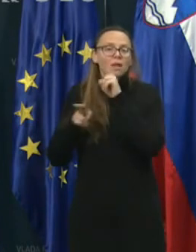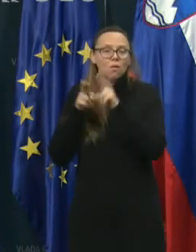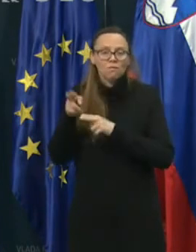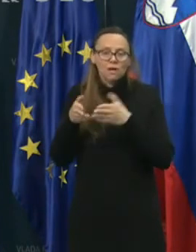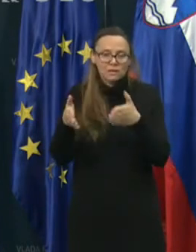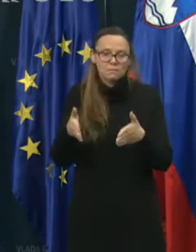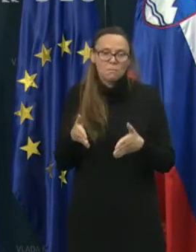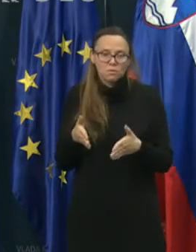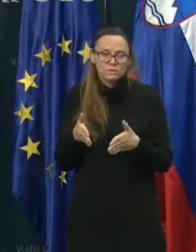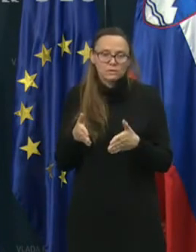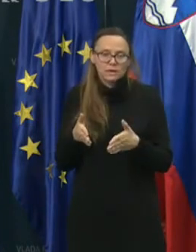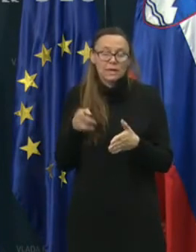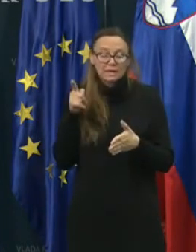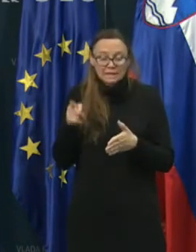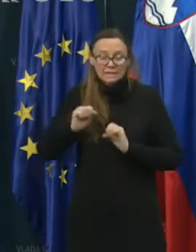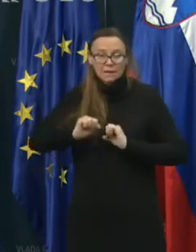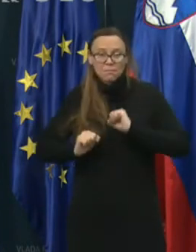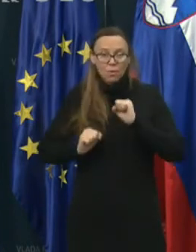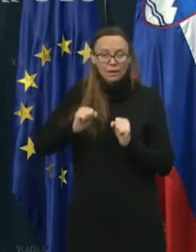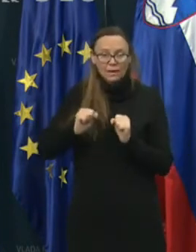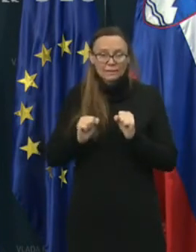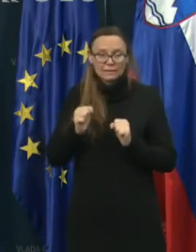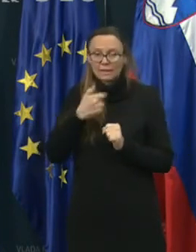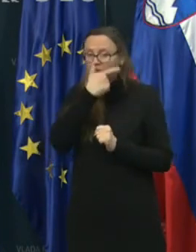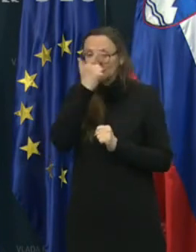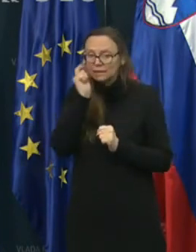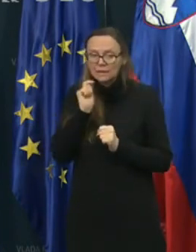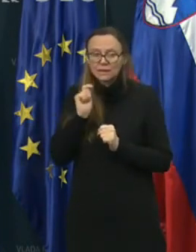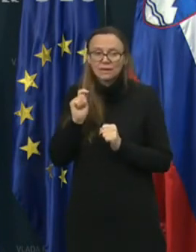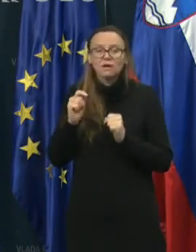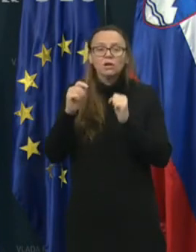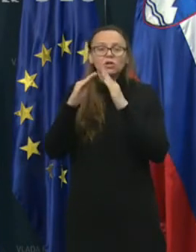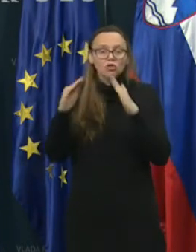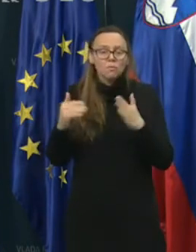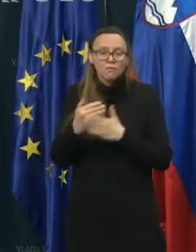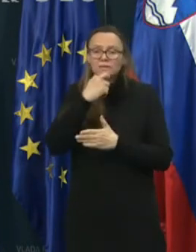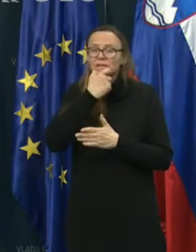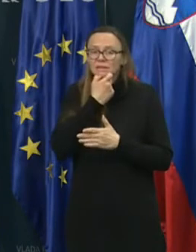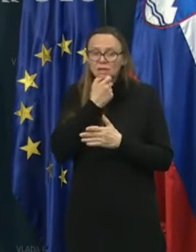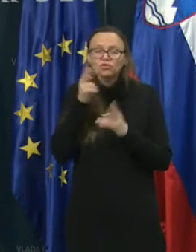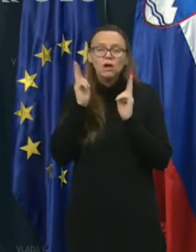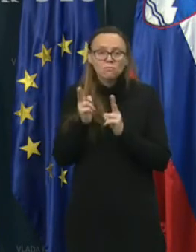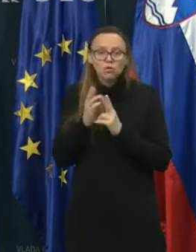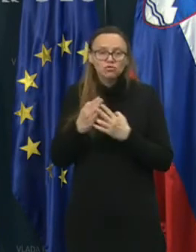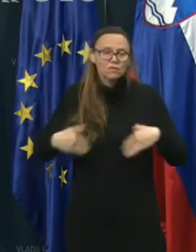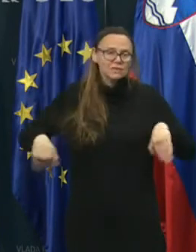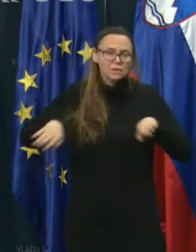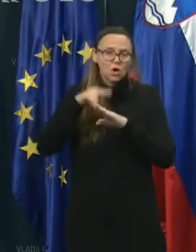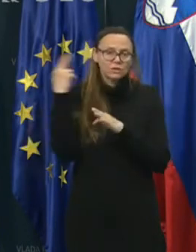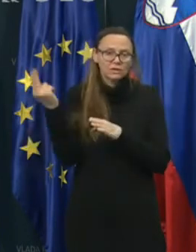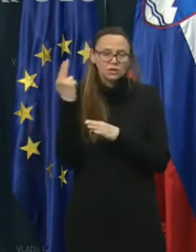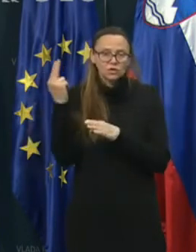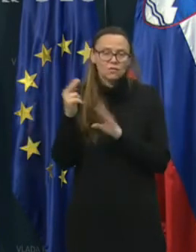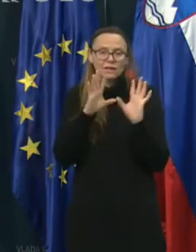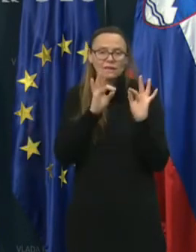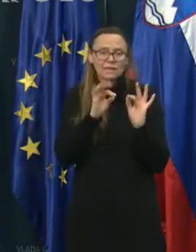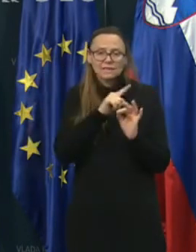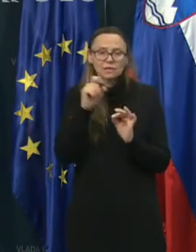postelj. Pokretnih stanovalcev v domovih za starejše je mogoče v celotni Sloveniji 10 do